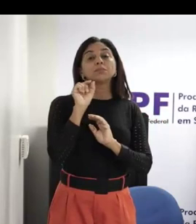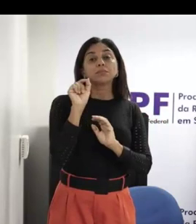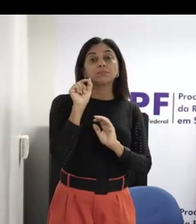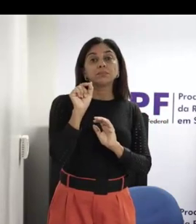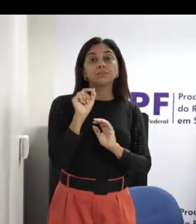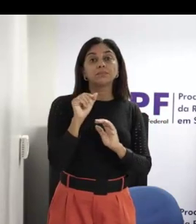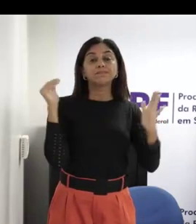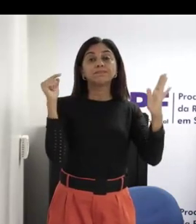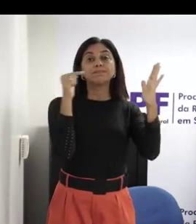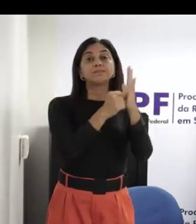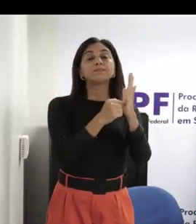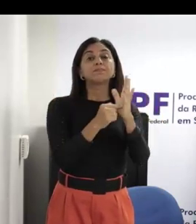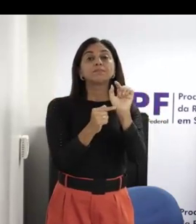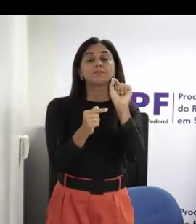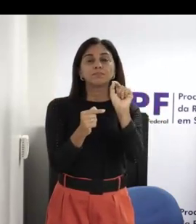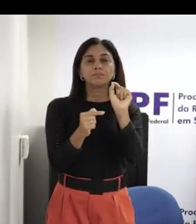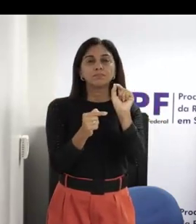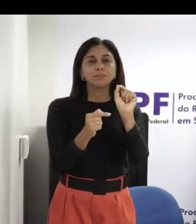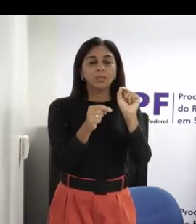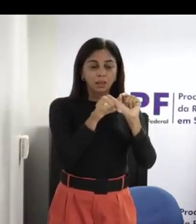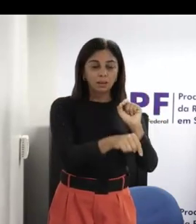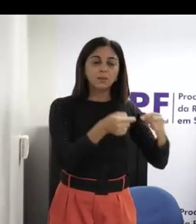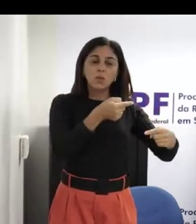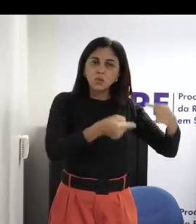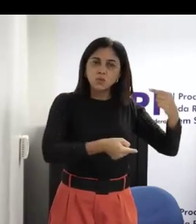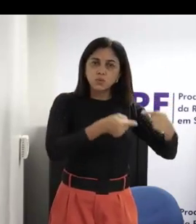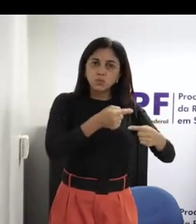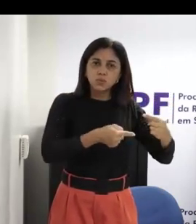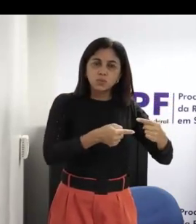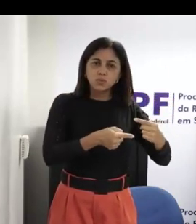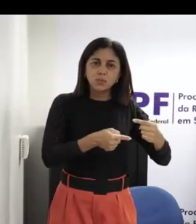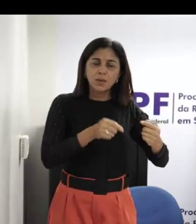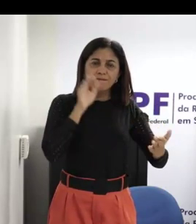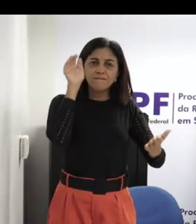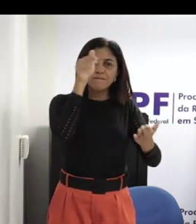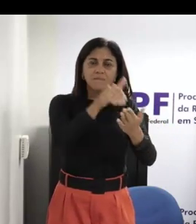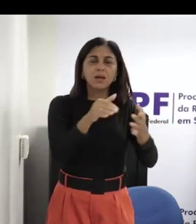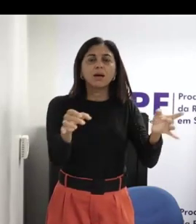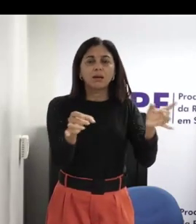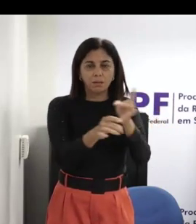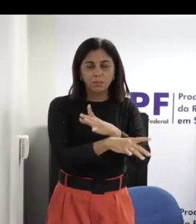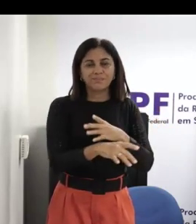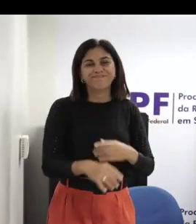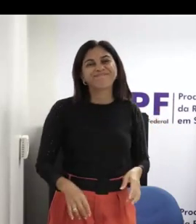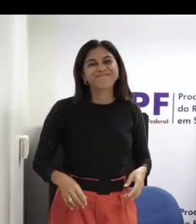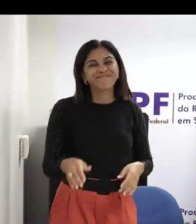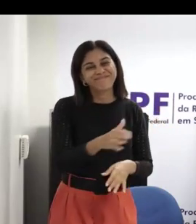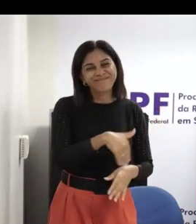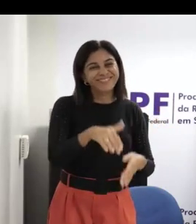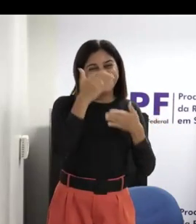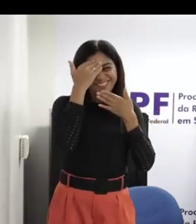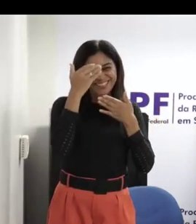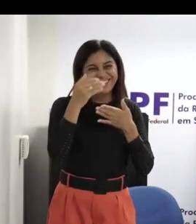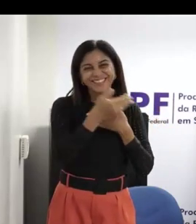nosso nosso objetivo de uma discussão mais Ampla mais fundamentada e agradecer a presença de todos desejar bom almoço para todos embora o